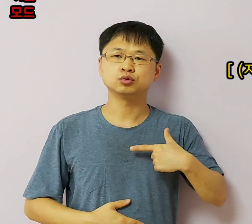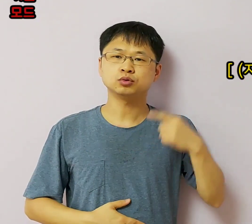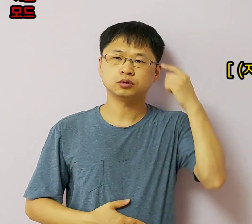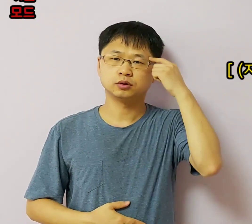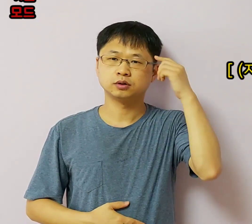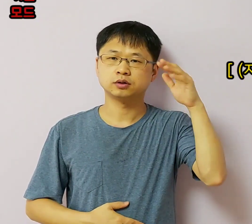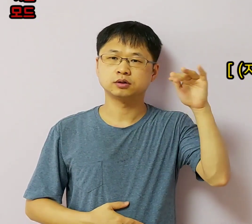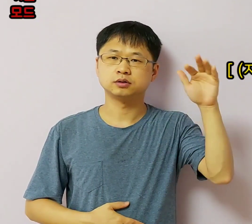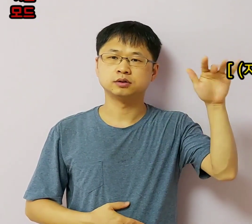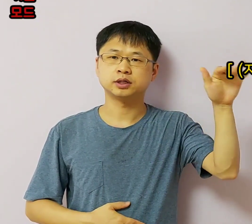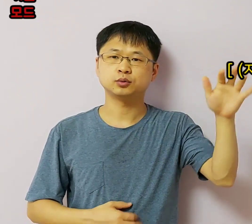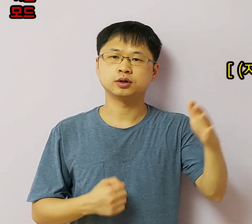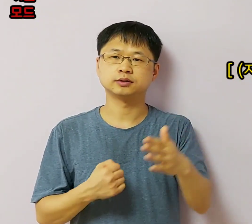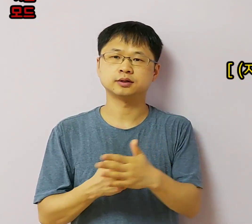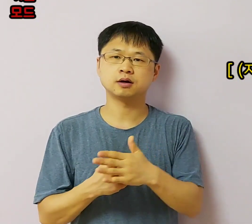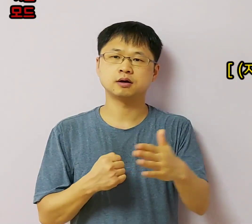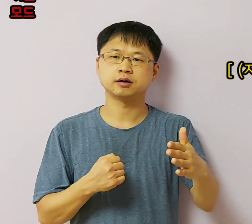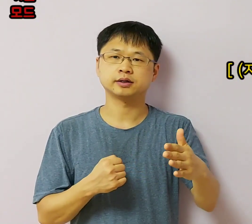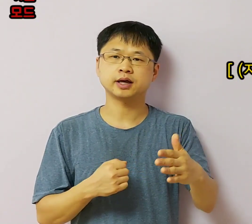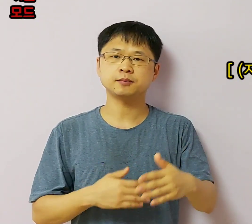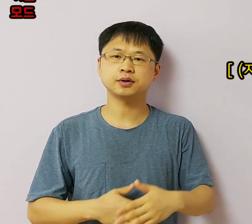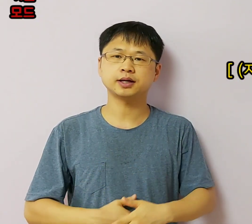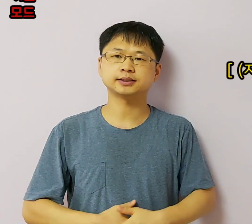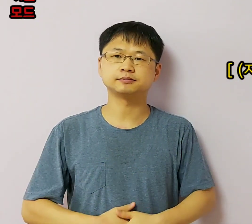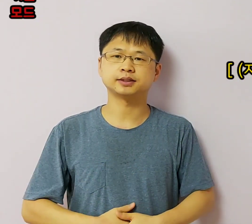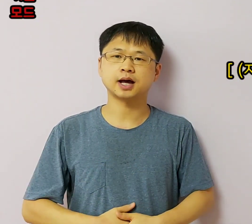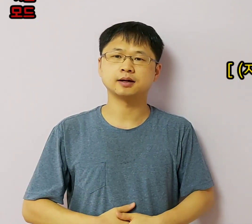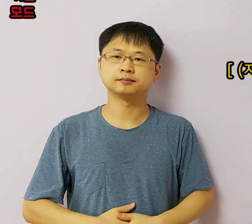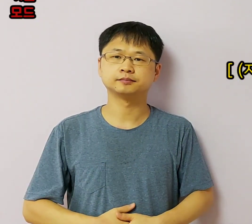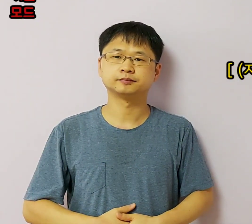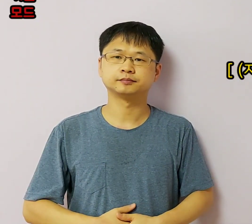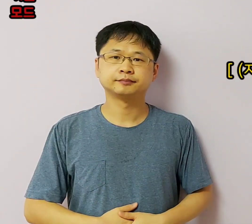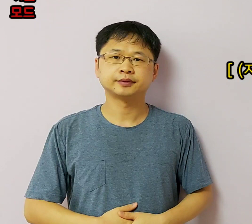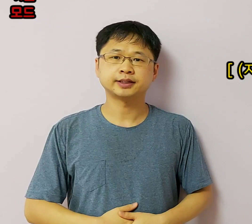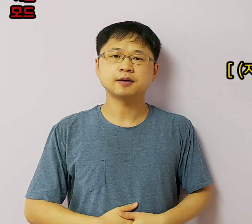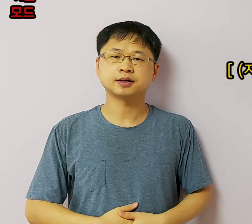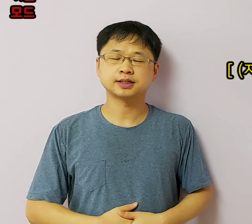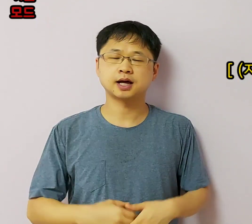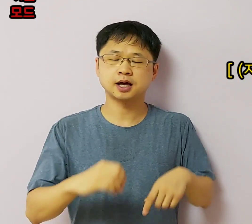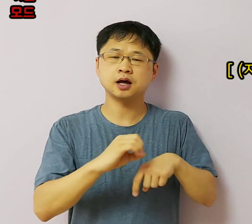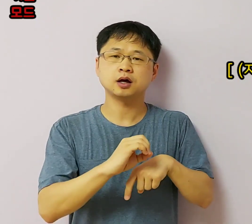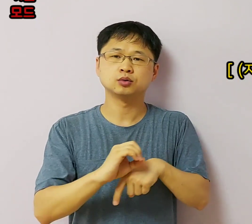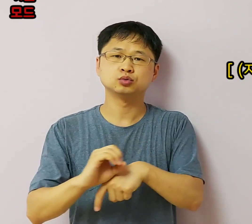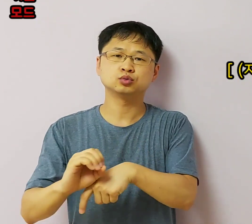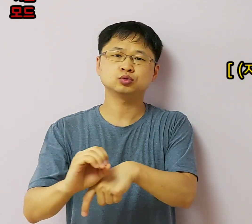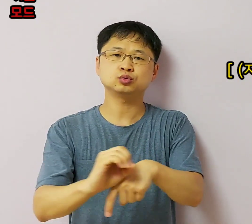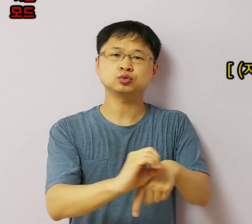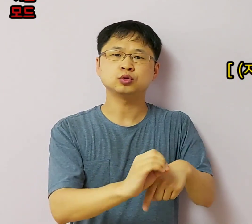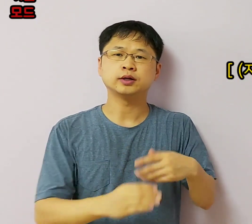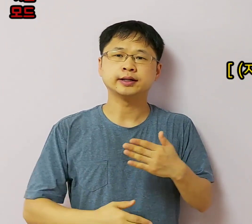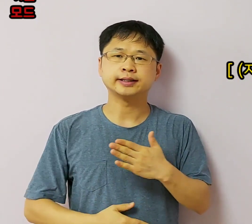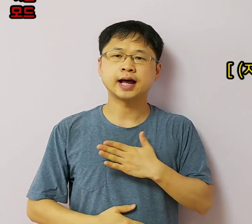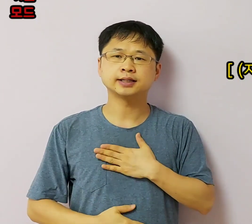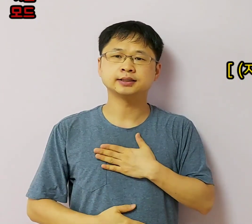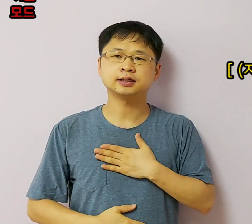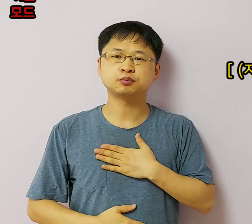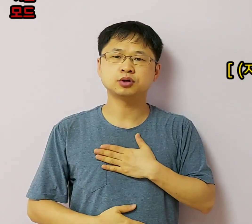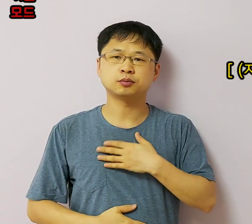너무 그리워서 이렇게 표현하였습니다. 네, 다음 가사 나를